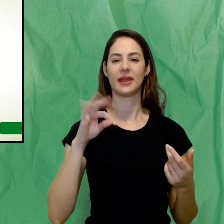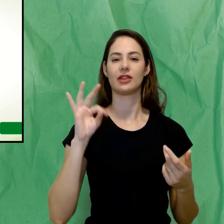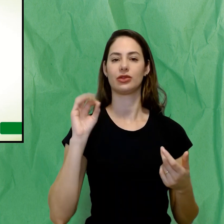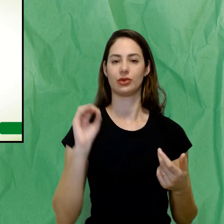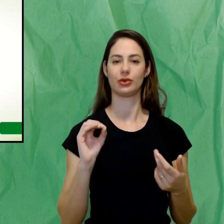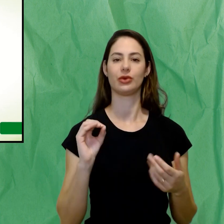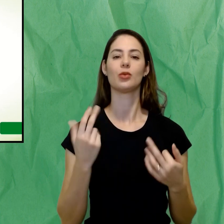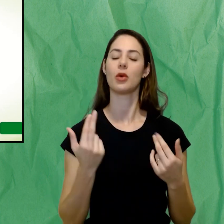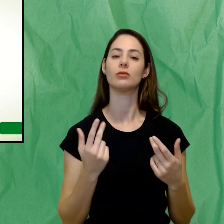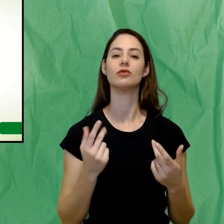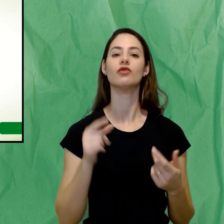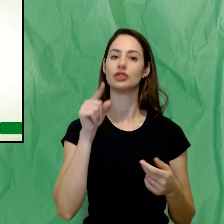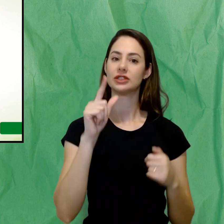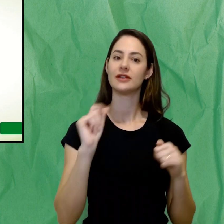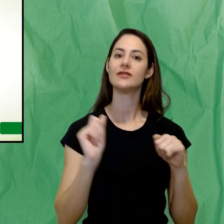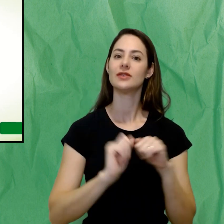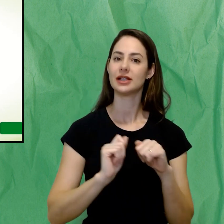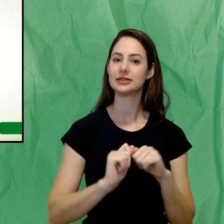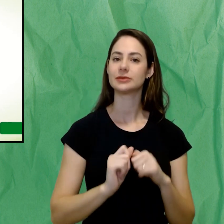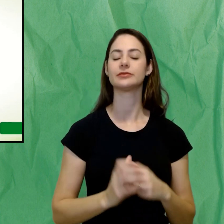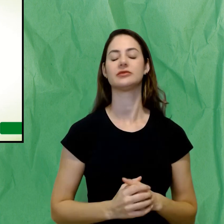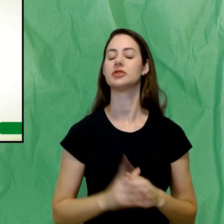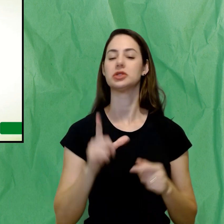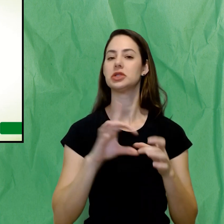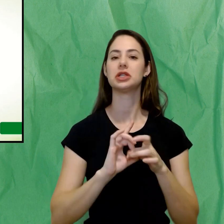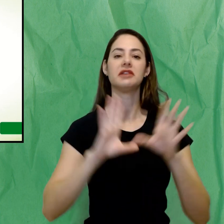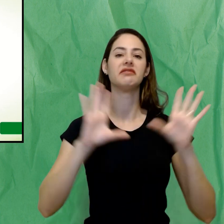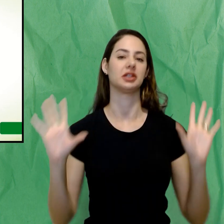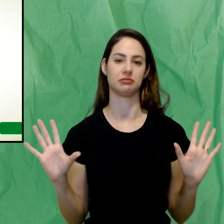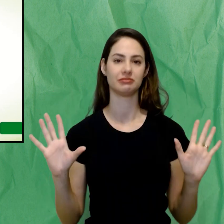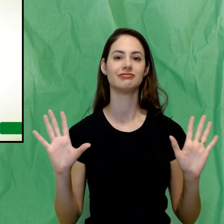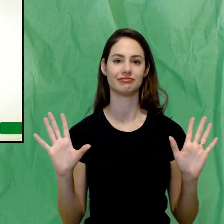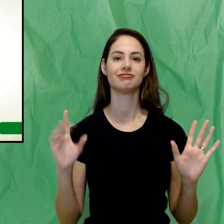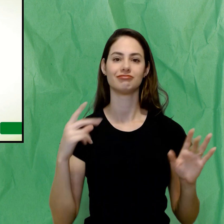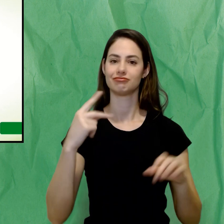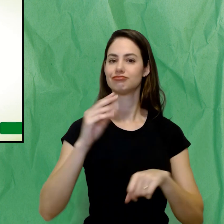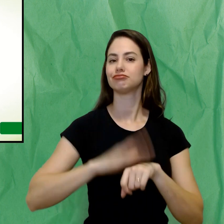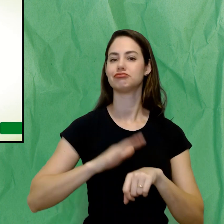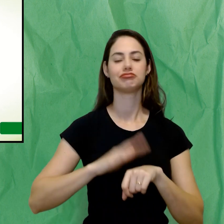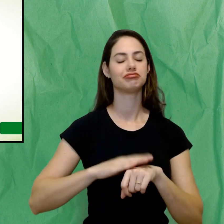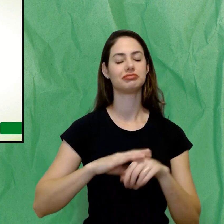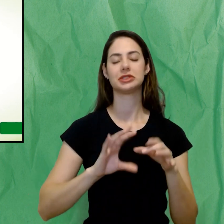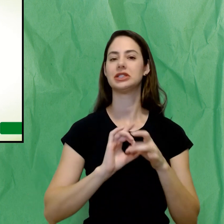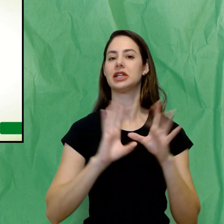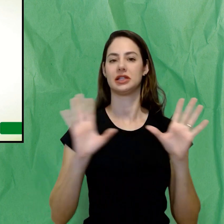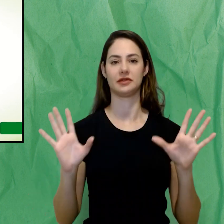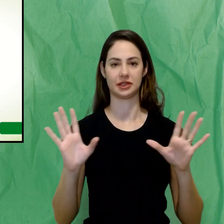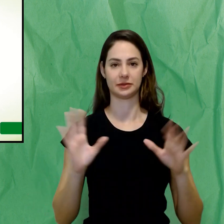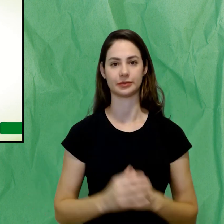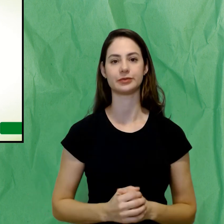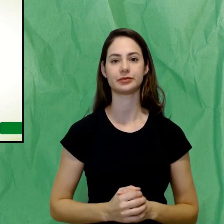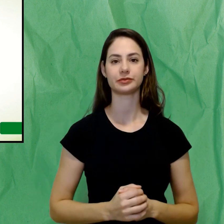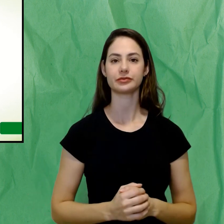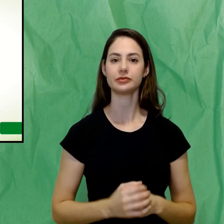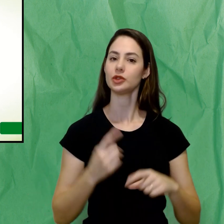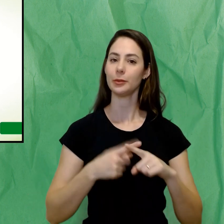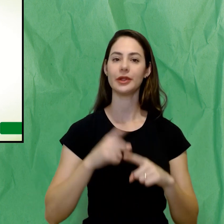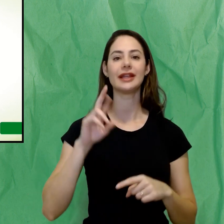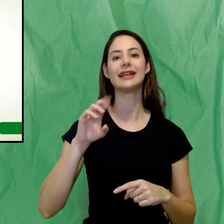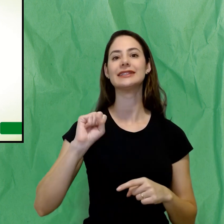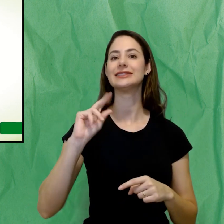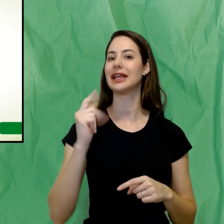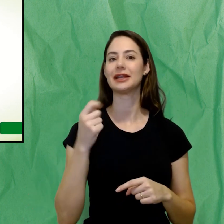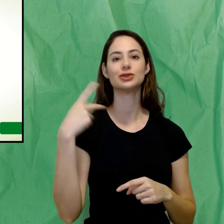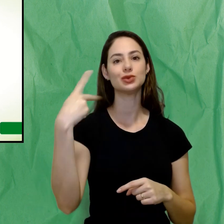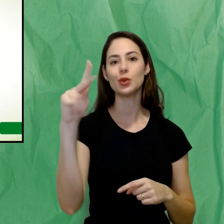é algo que você faz com toda liberdade autoral, né. Por quê? Porque a resenha é